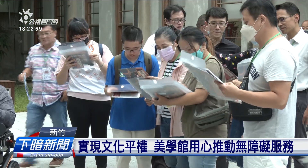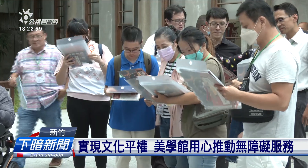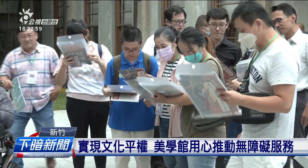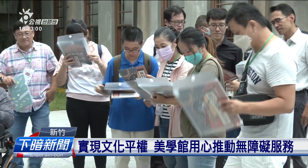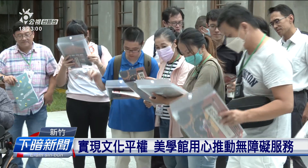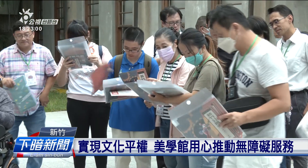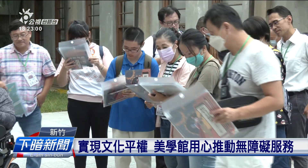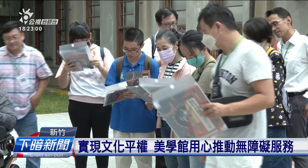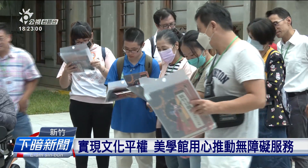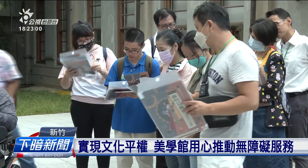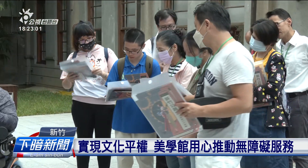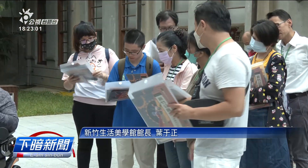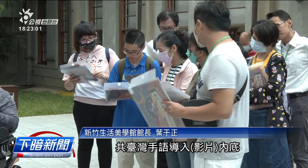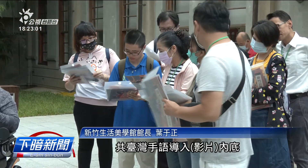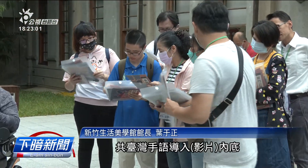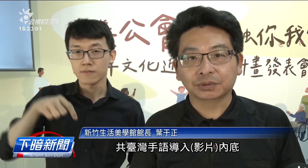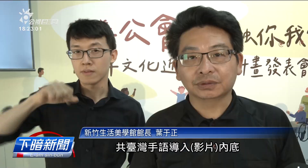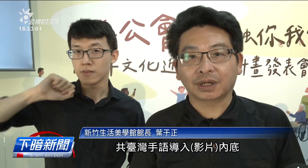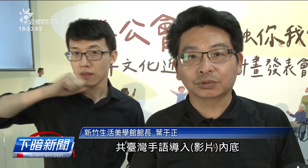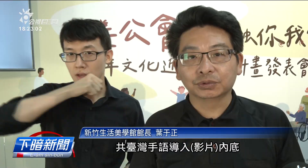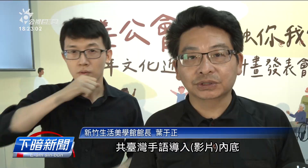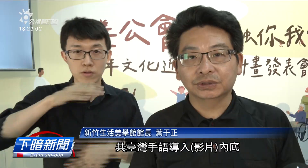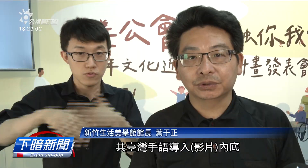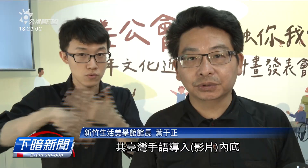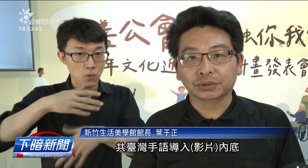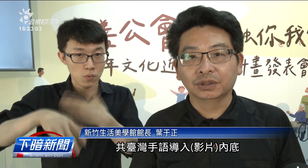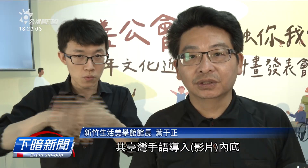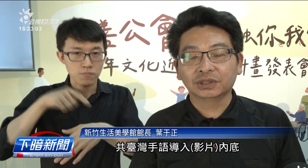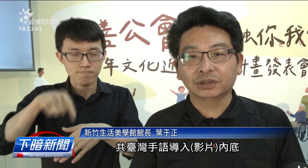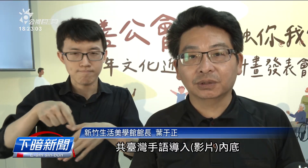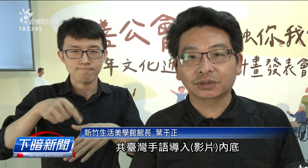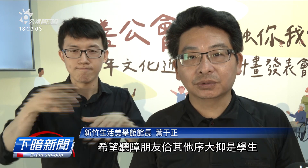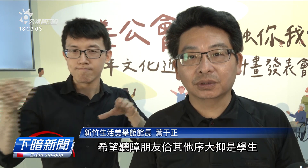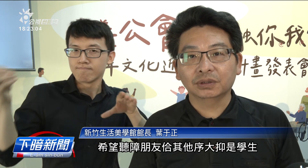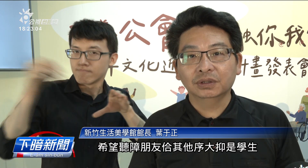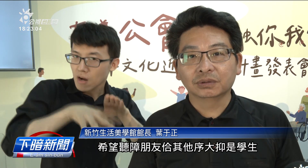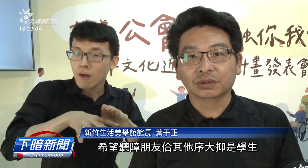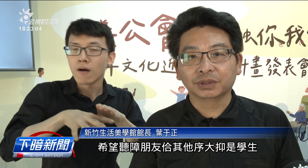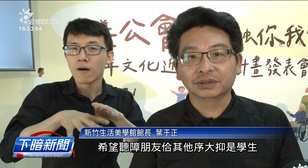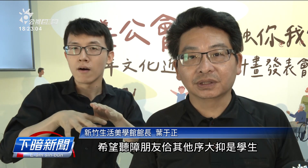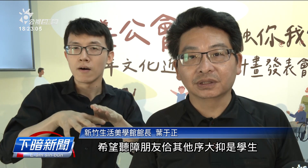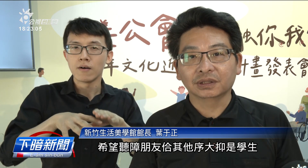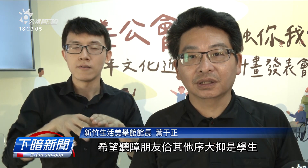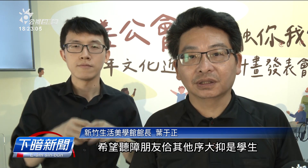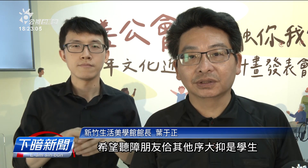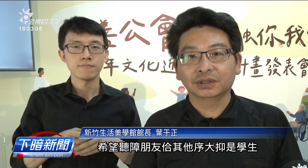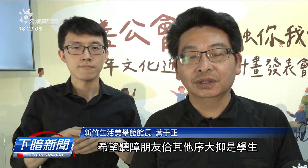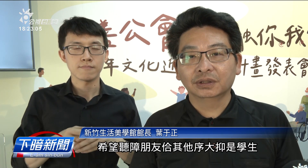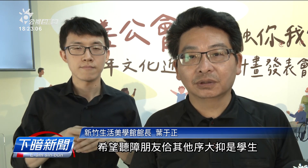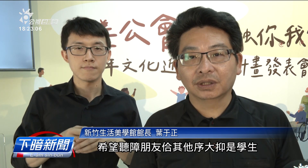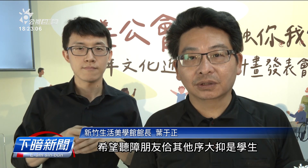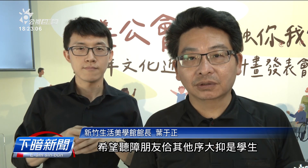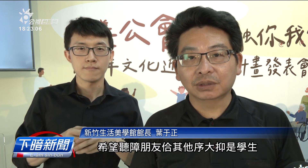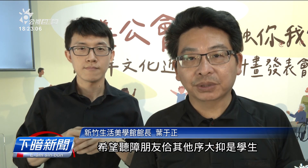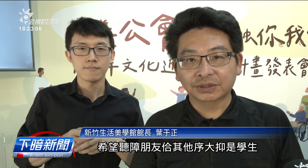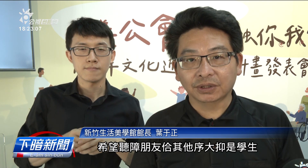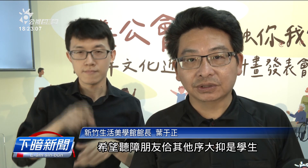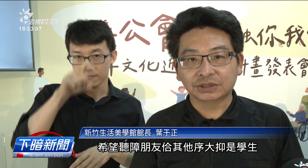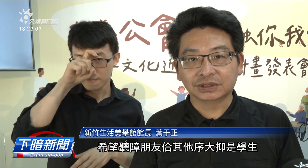文化。 把我们台湾手语导入进去，希望说我们的聋人朋友以